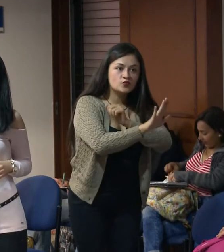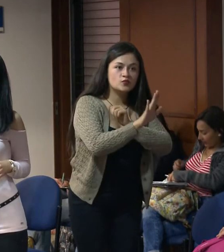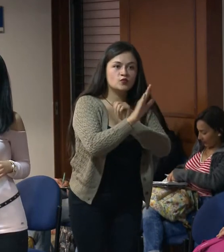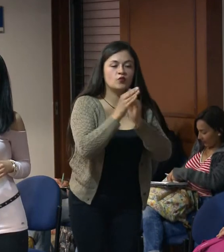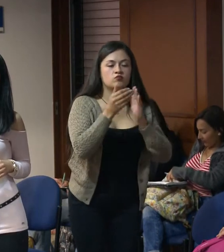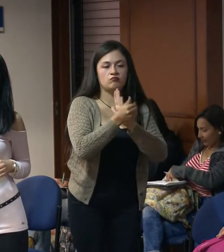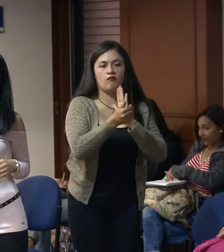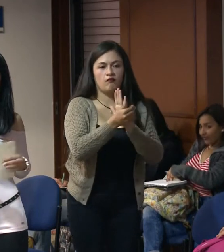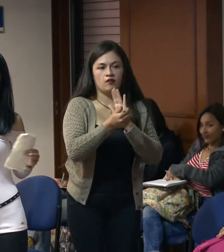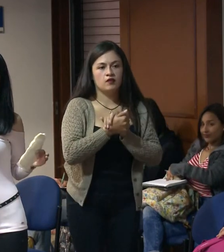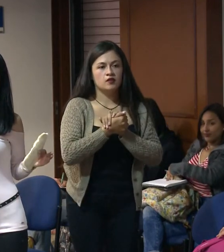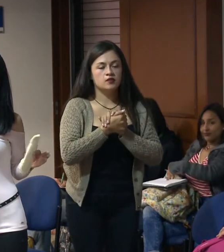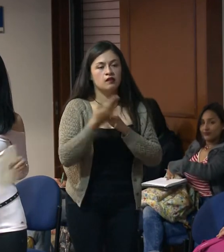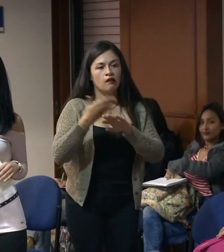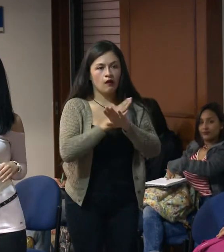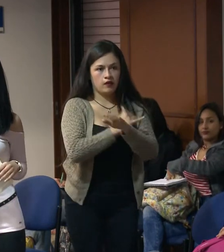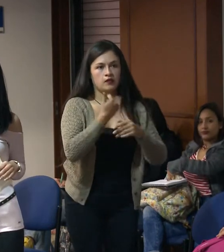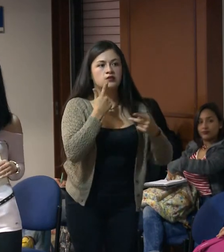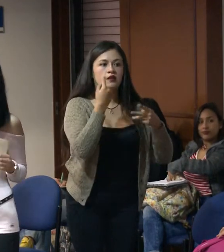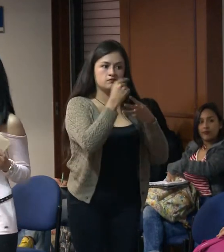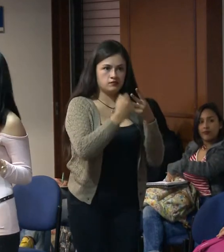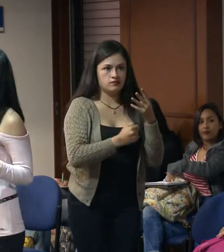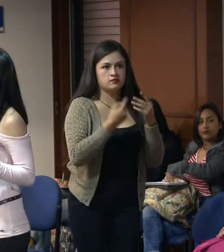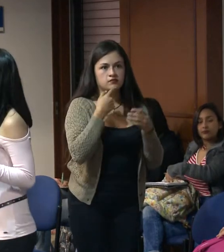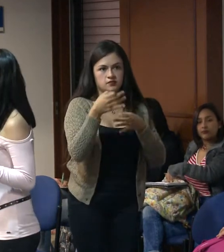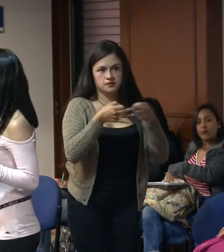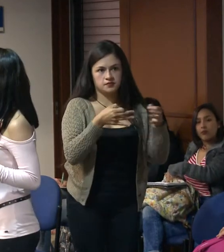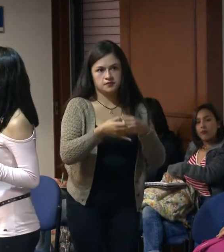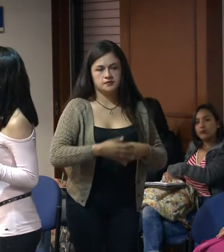ejecutivas que ya hemos venido nombrando.